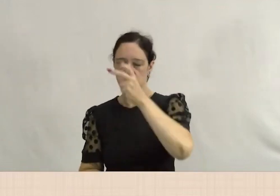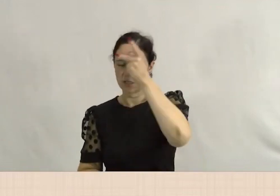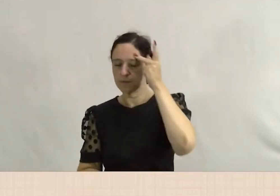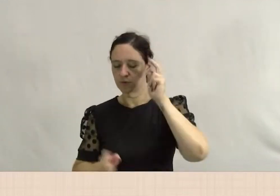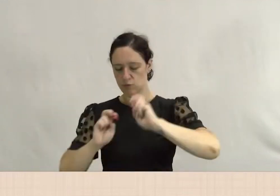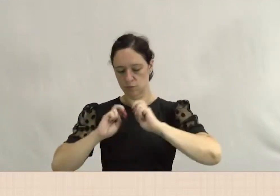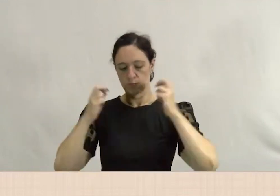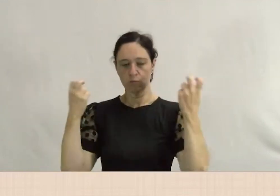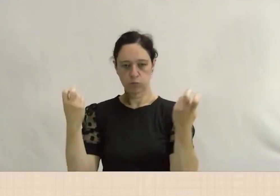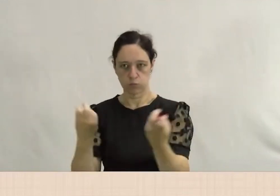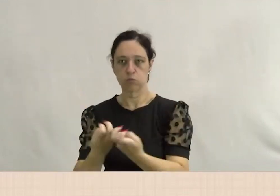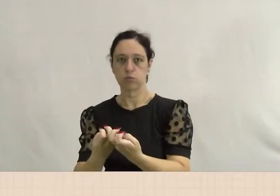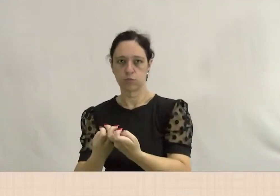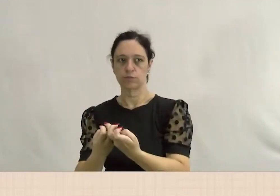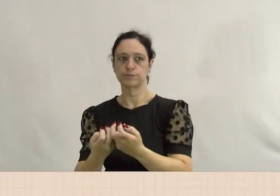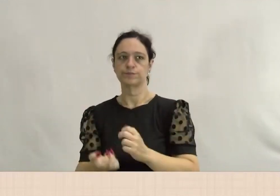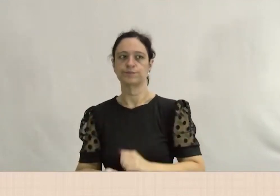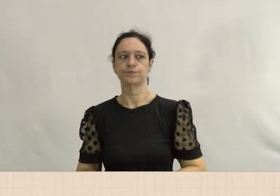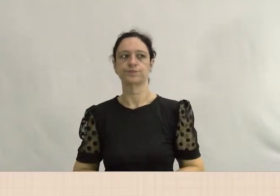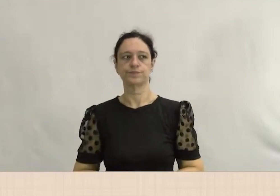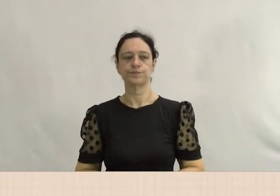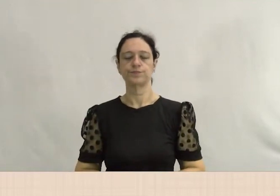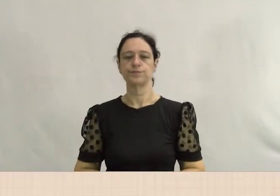Chamo eles de Valente de Davi.